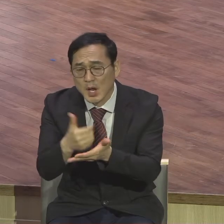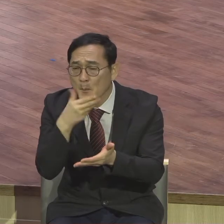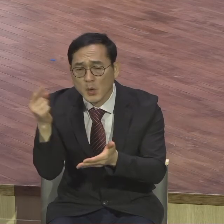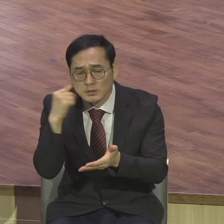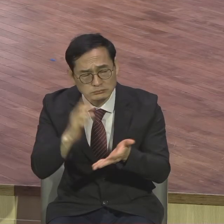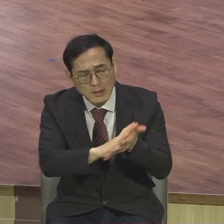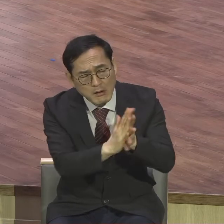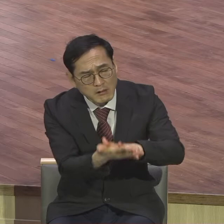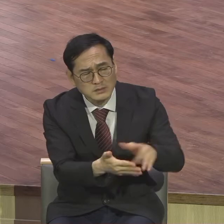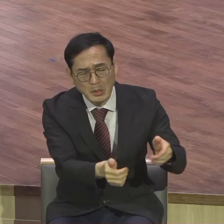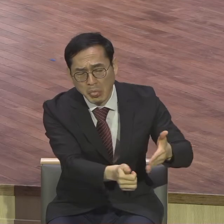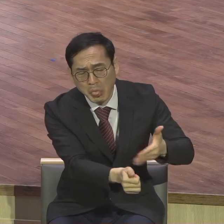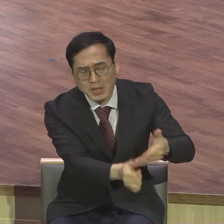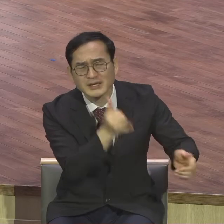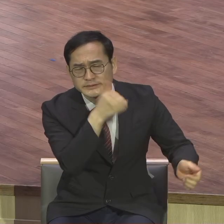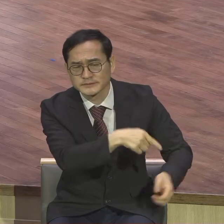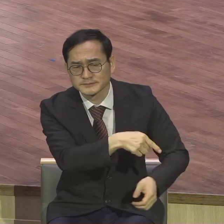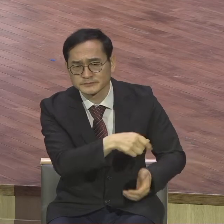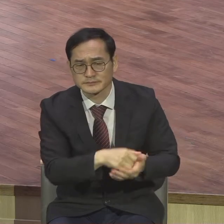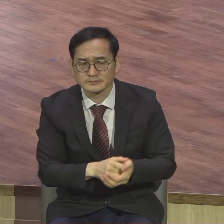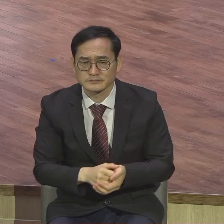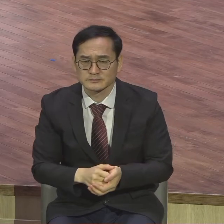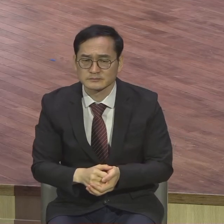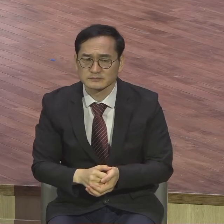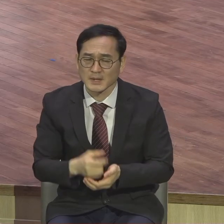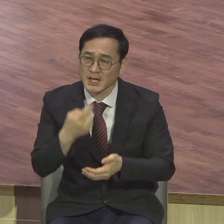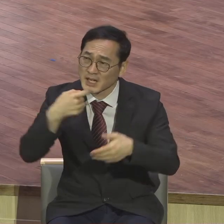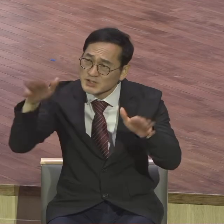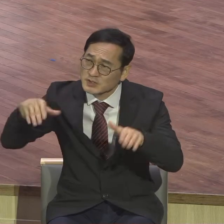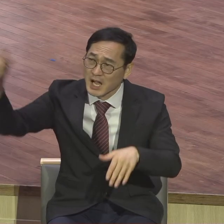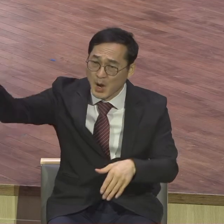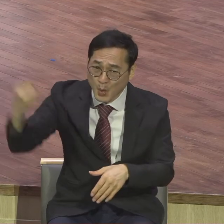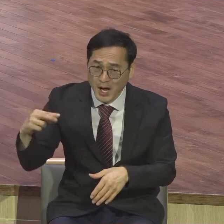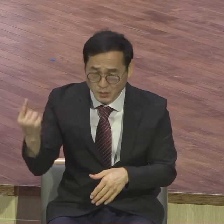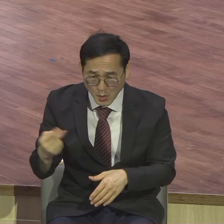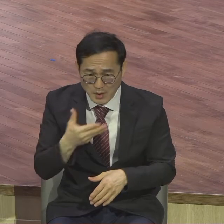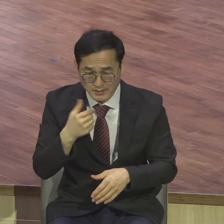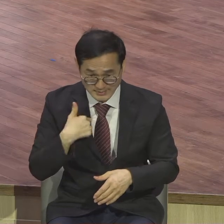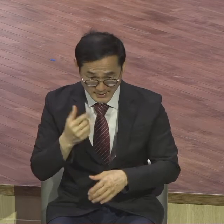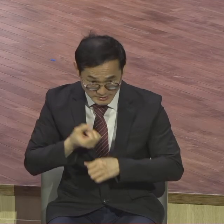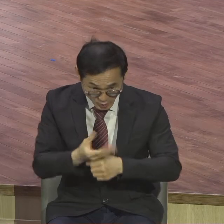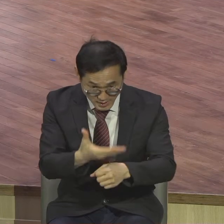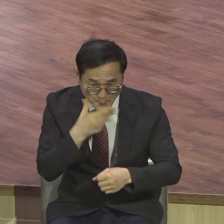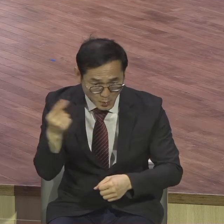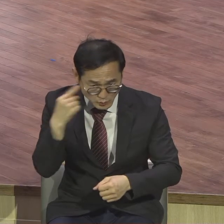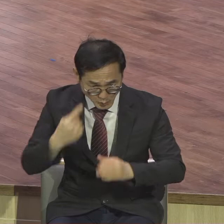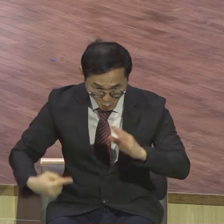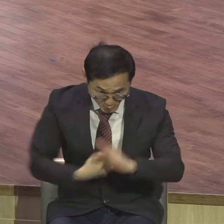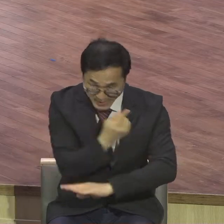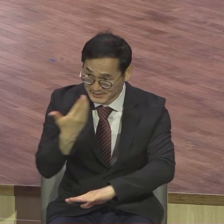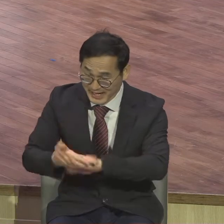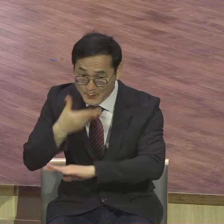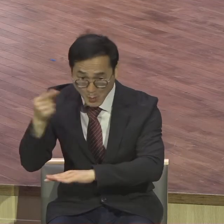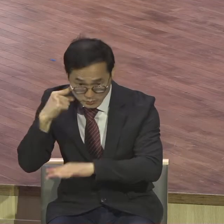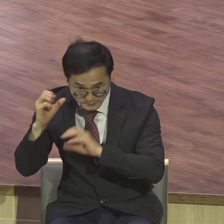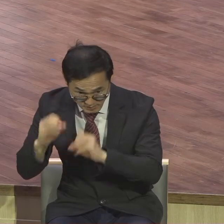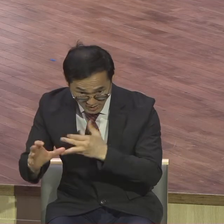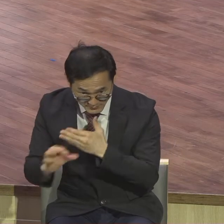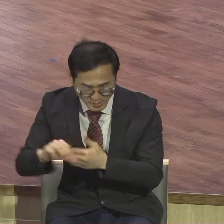그러나 우리나 혹은 하늘로부터 온 천사라도 우리가 너에게 전한 복음 외에 다른 복음을 전하면 저주를